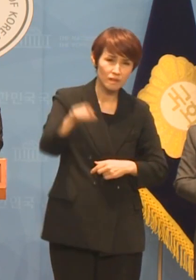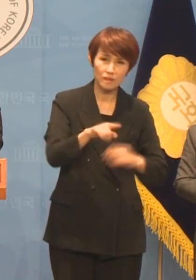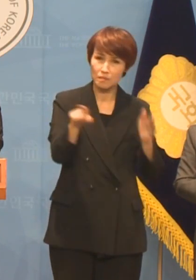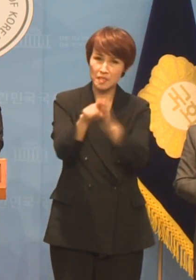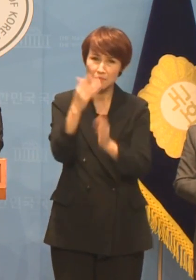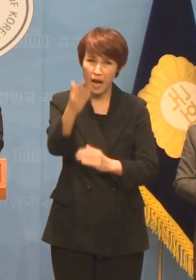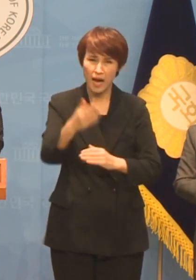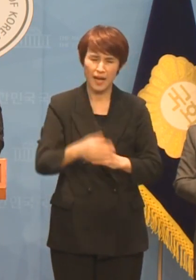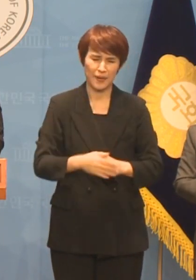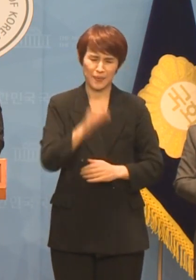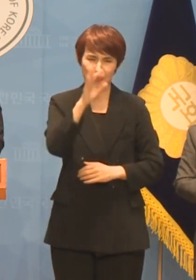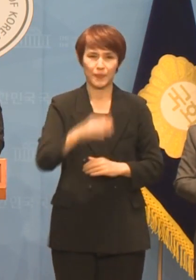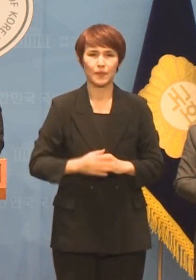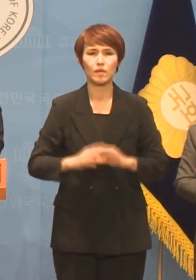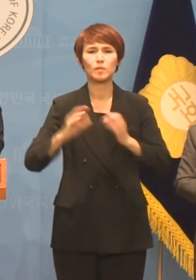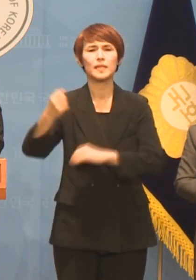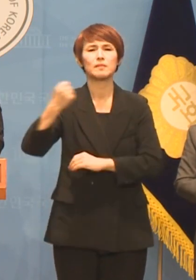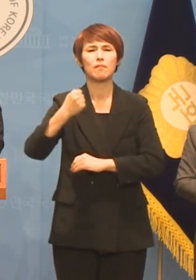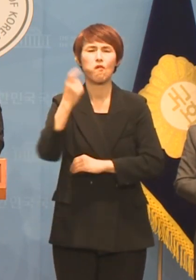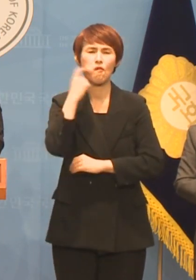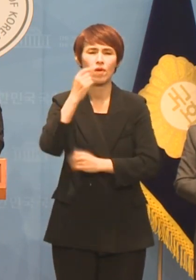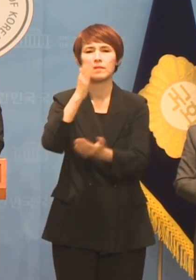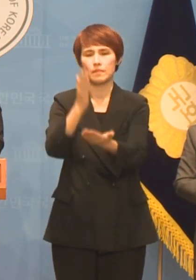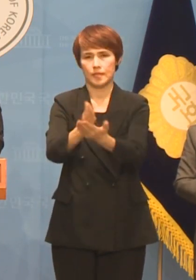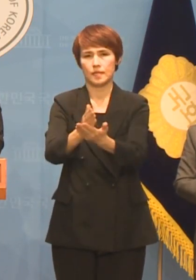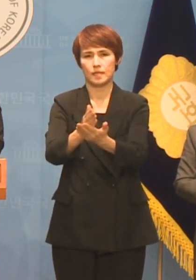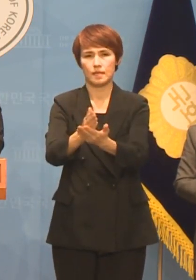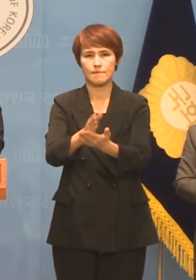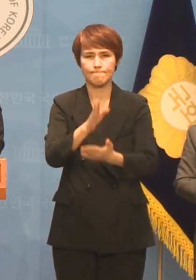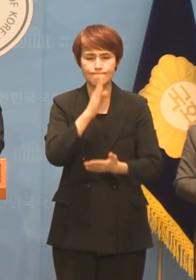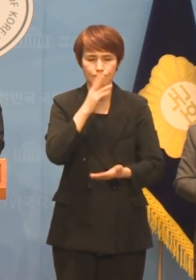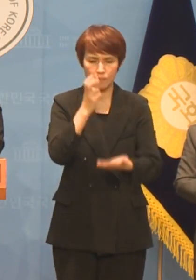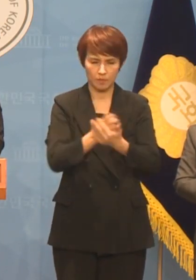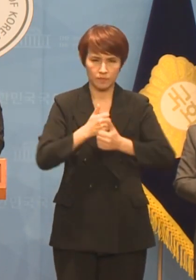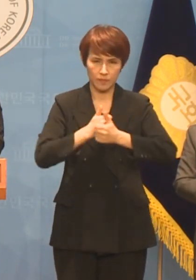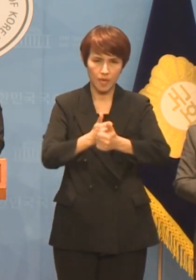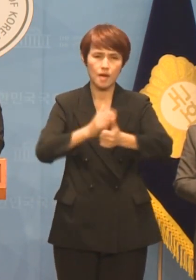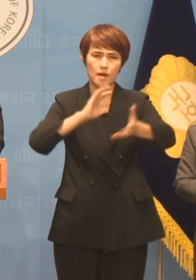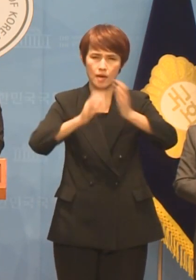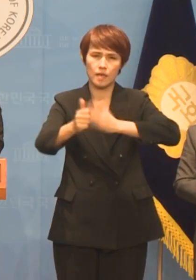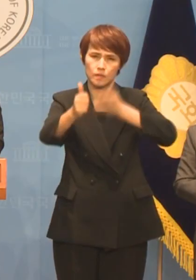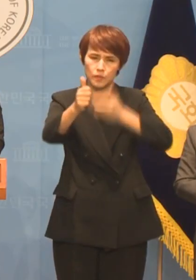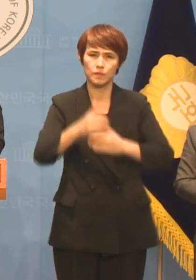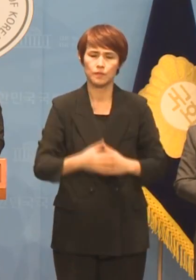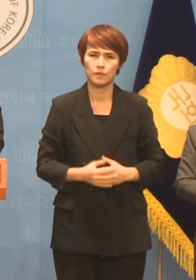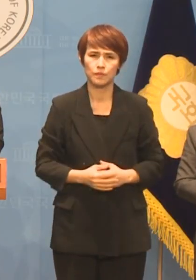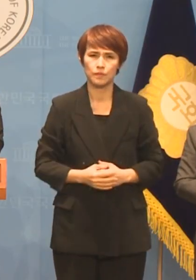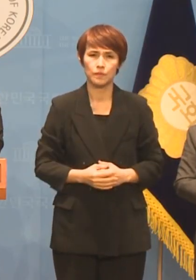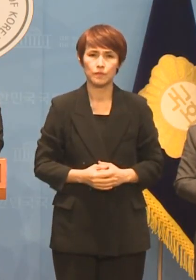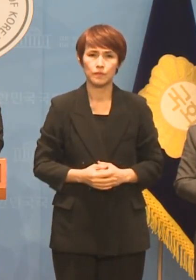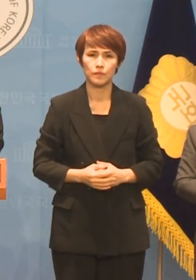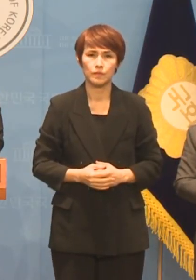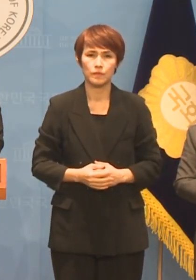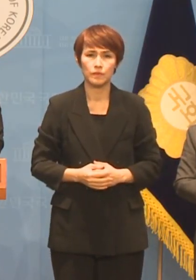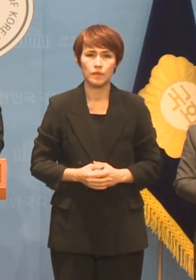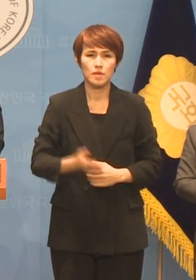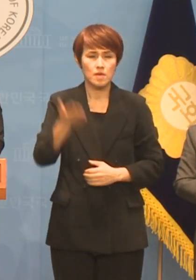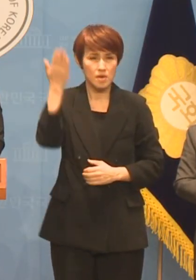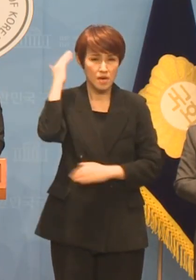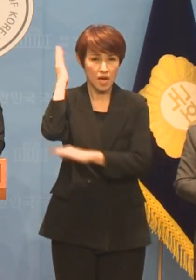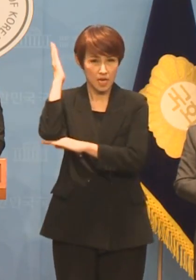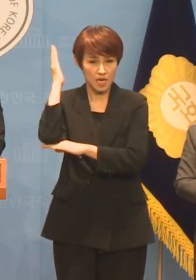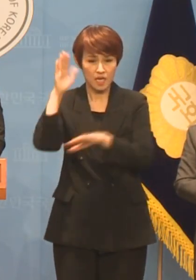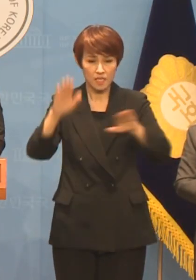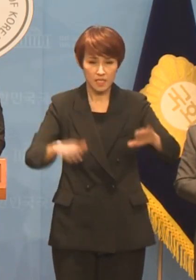있겠습니까? 국민의힘은 허위 주장을 중단하고 사실과 법리에 기반한 논의를 이어가야 합니다. 무엇보다도 과거의